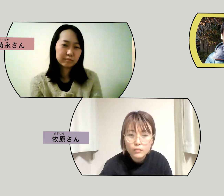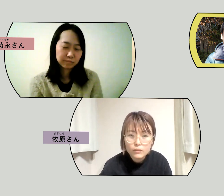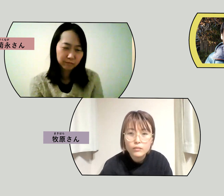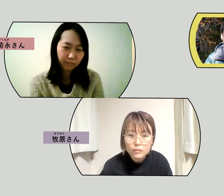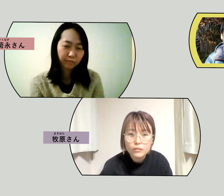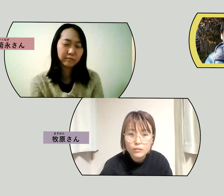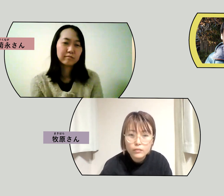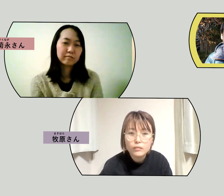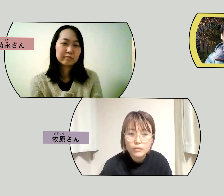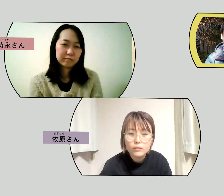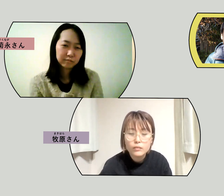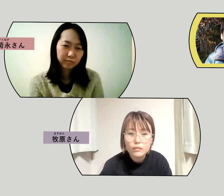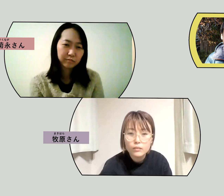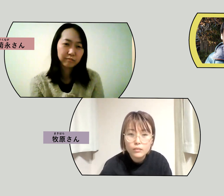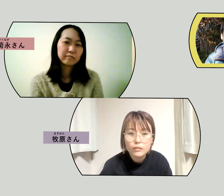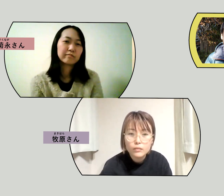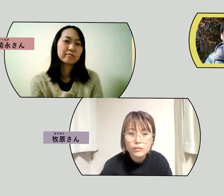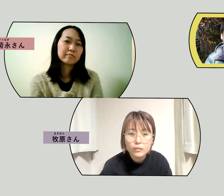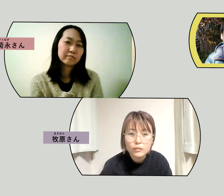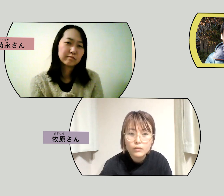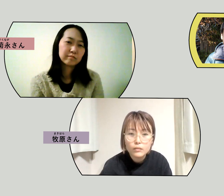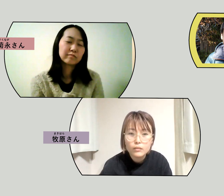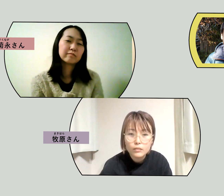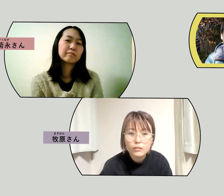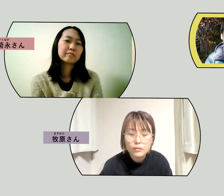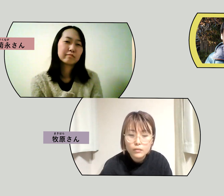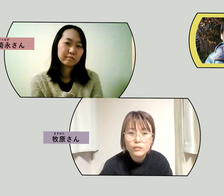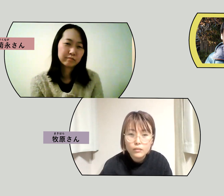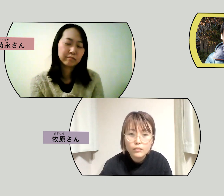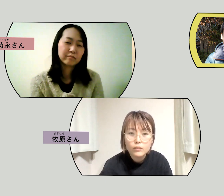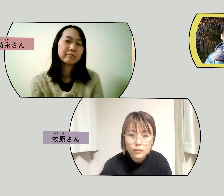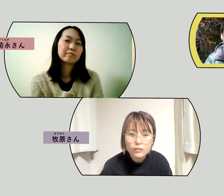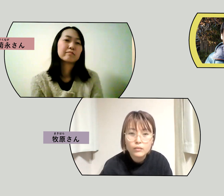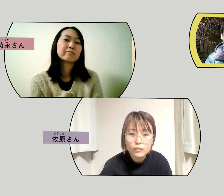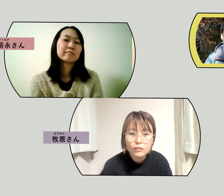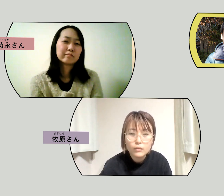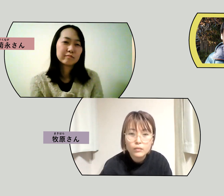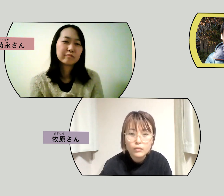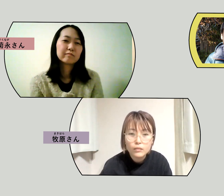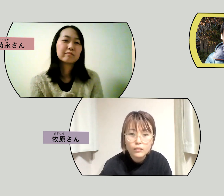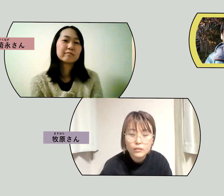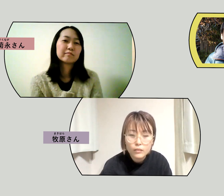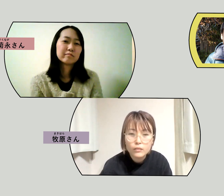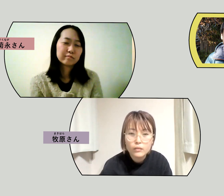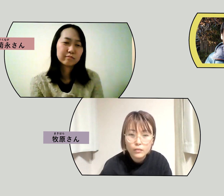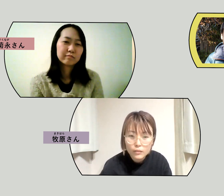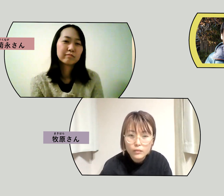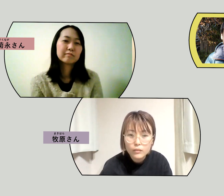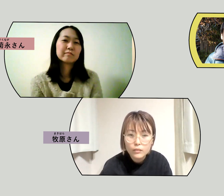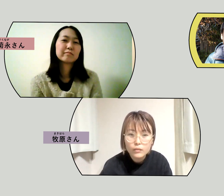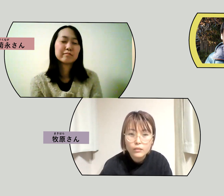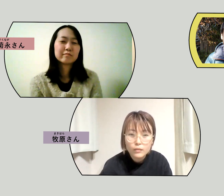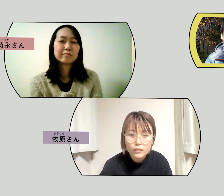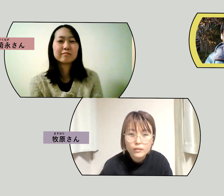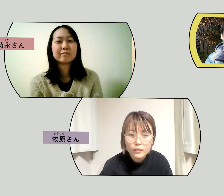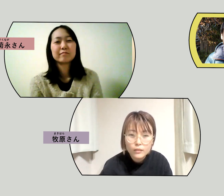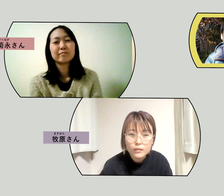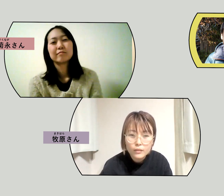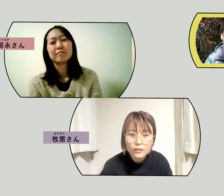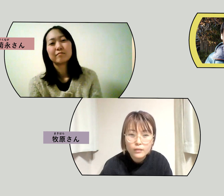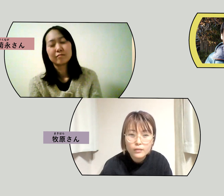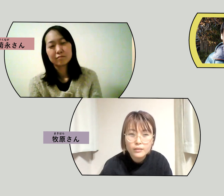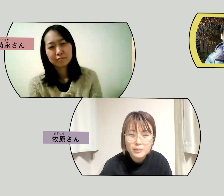しちょっと自分は怖いけど面白いことになるしなるんじゃないかなとその知能的な部分も含め